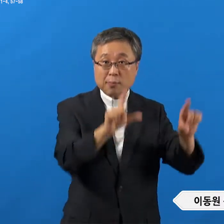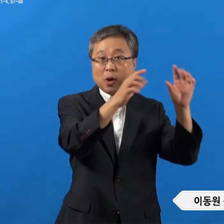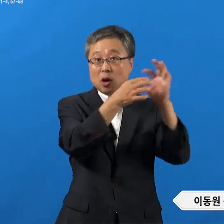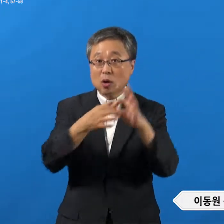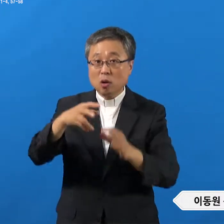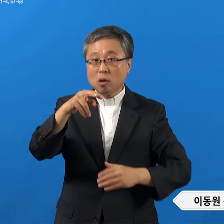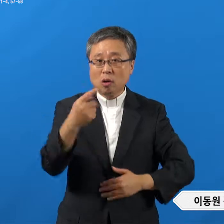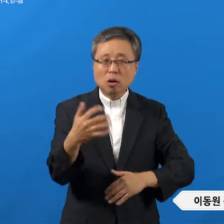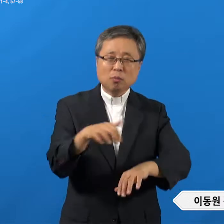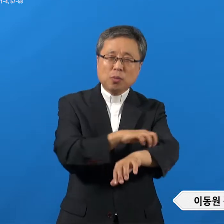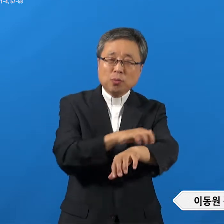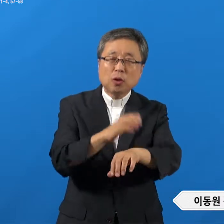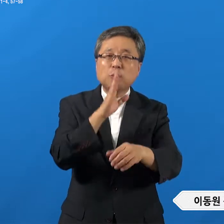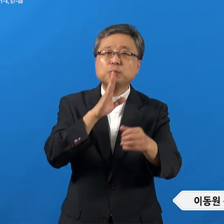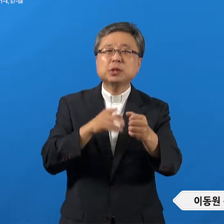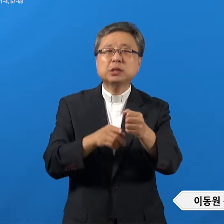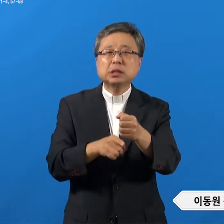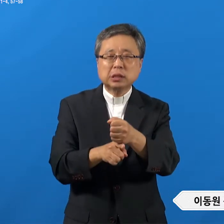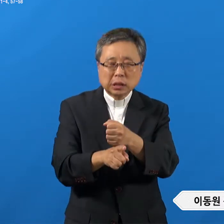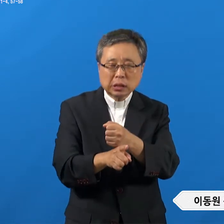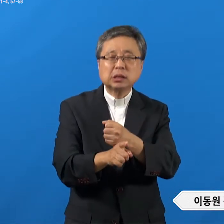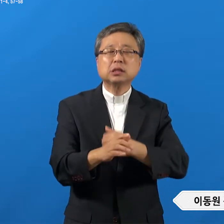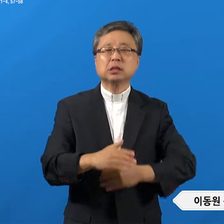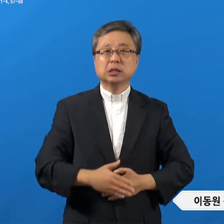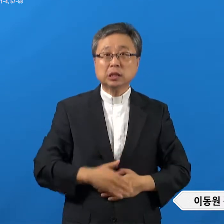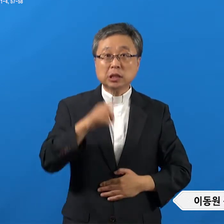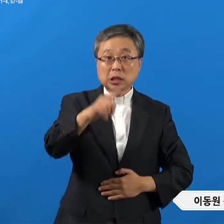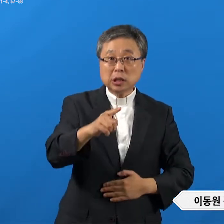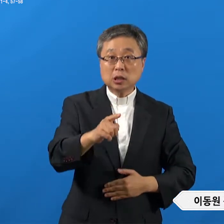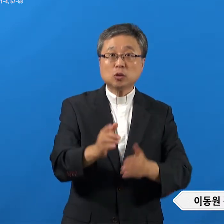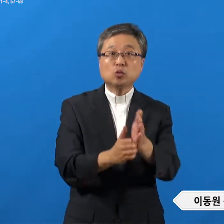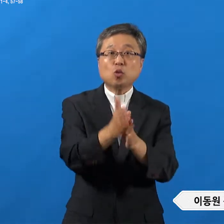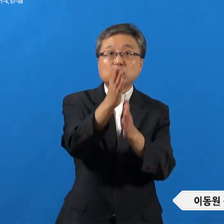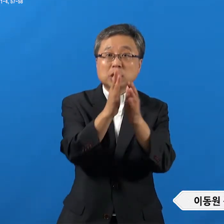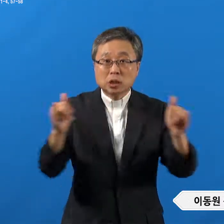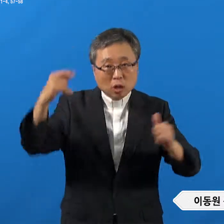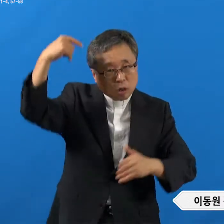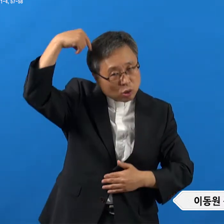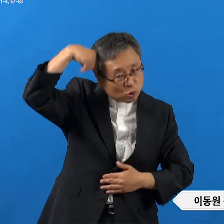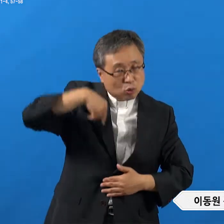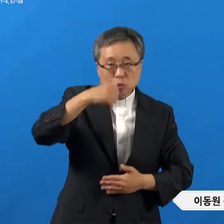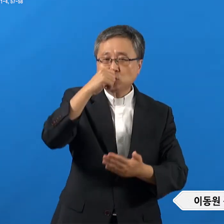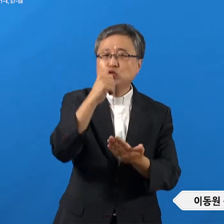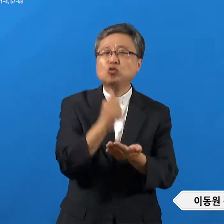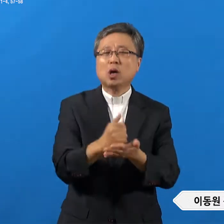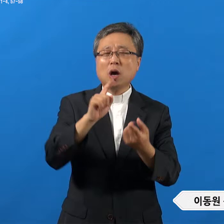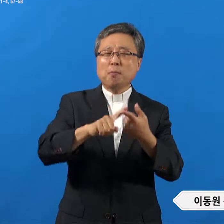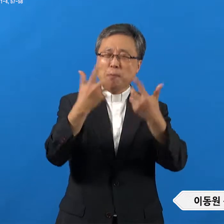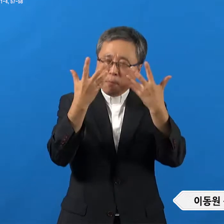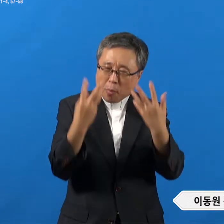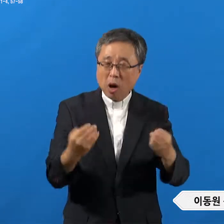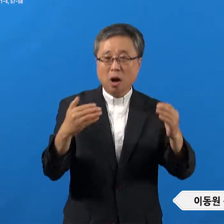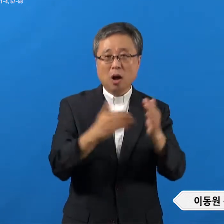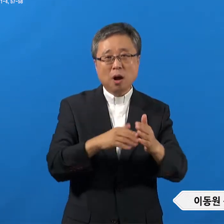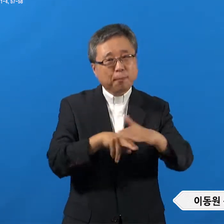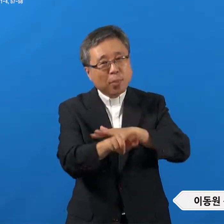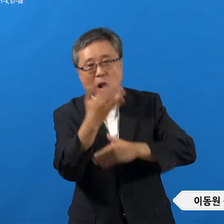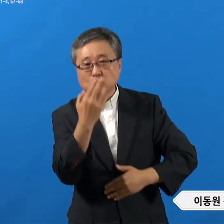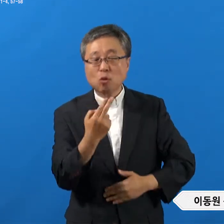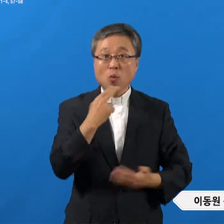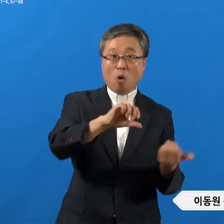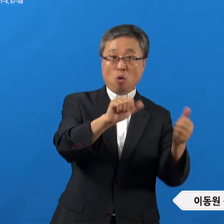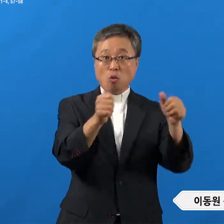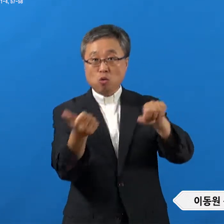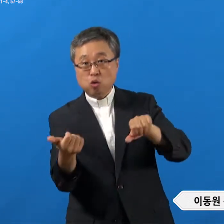영위하면서도 불편한 진실은 이 도시인들의 죄책감이 날로 증가하고 있었으며 그리고 피할 수 없는